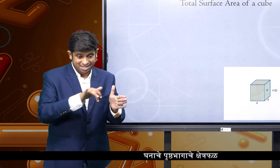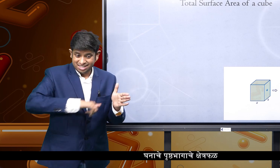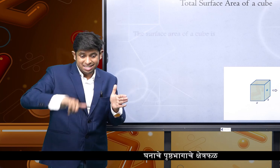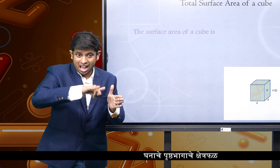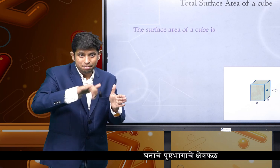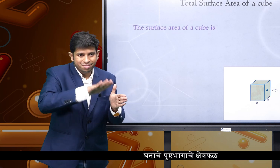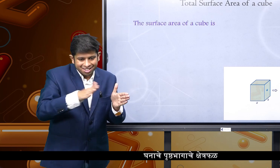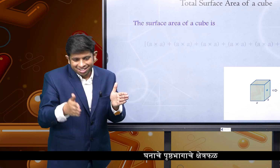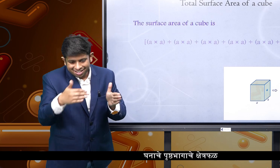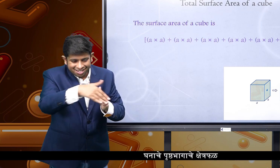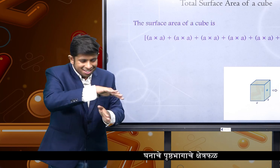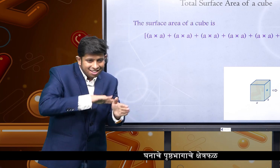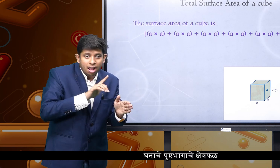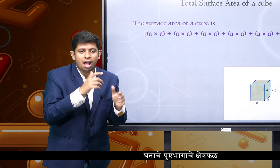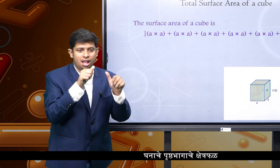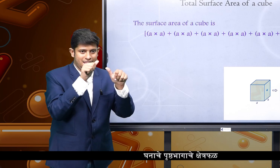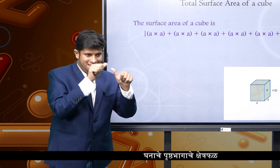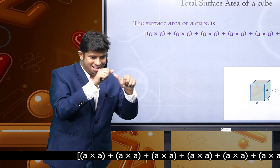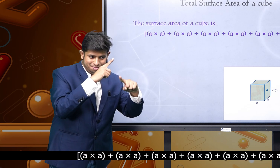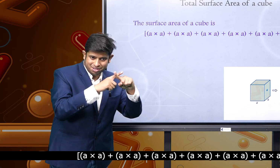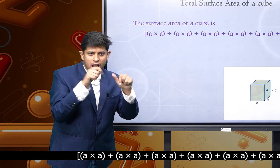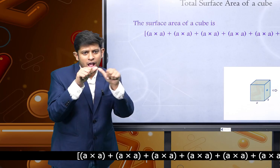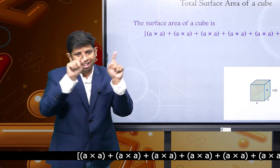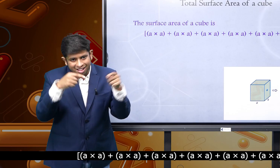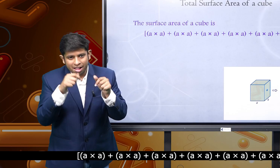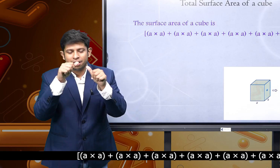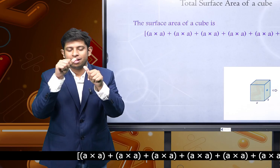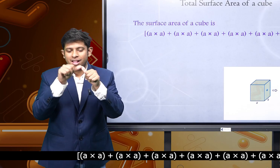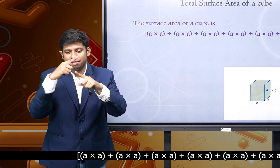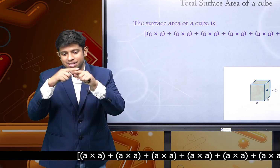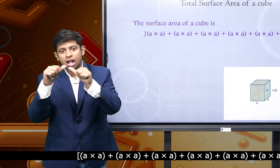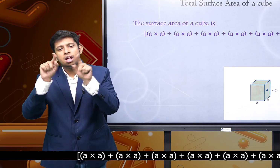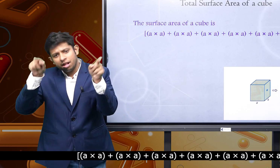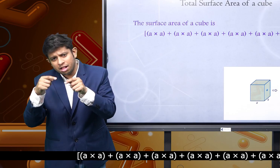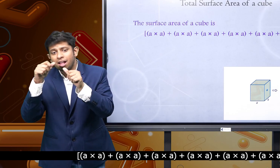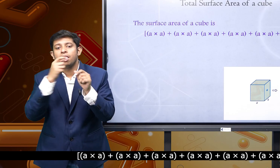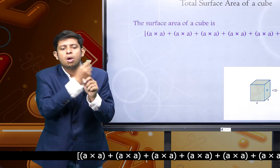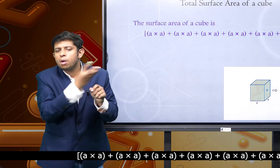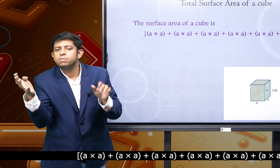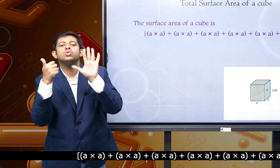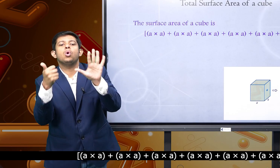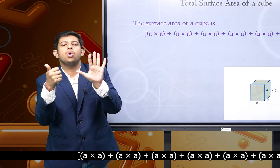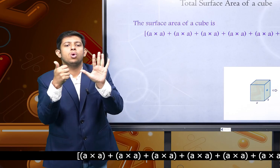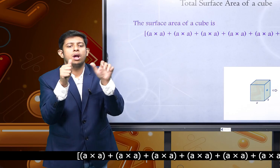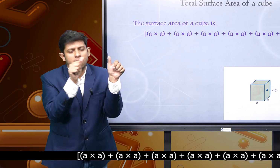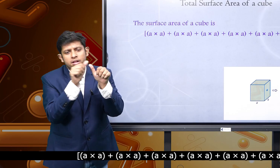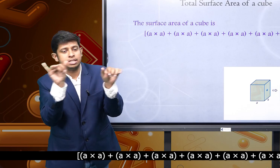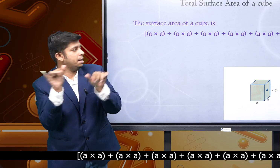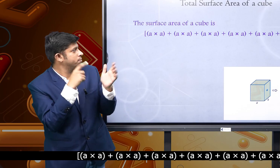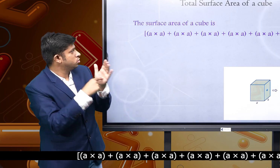घनाचे पृष्ठभागाचे क्षेत्रफळ A गुणिले A अधिक A गुणिले A अधिक A गुणिले A अधिक A गुणिले A